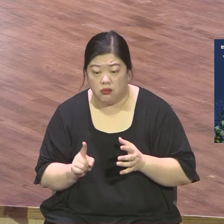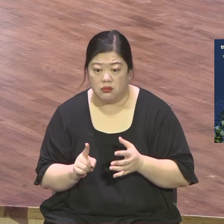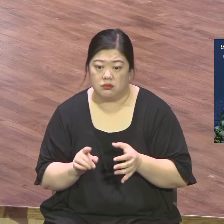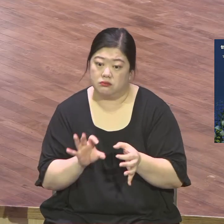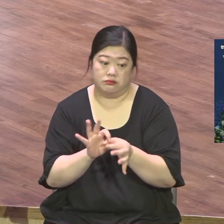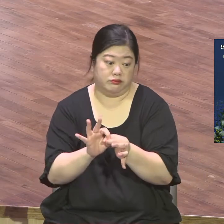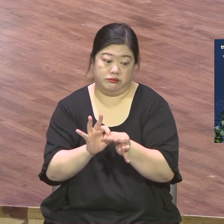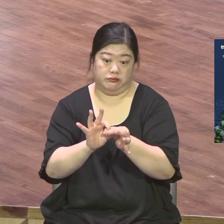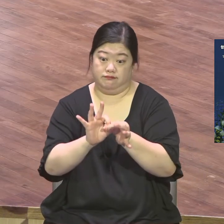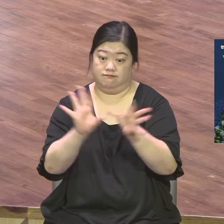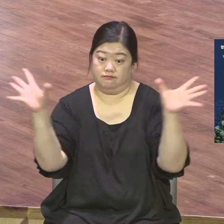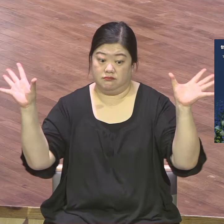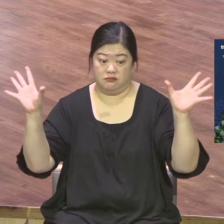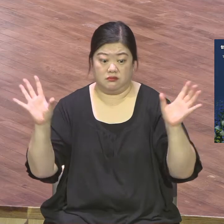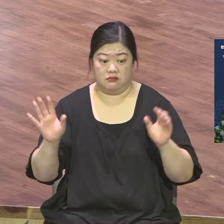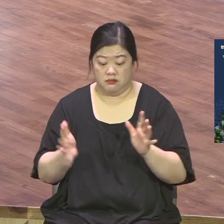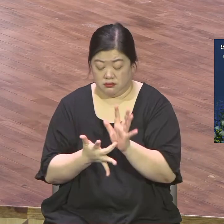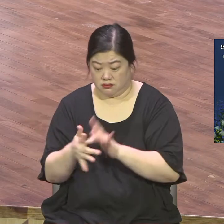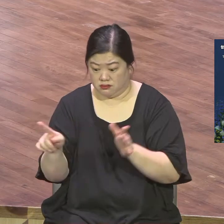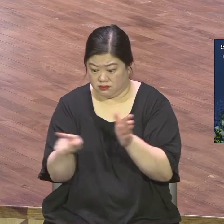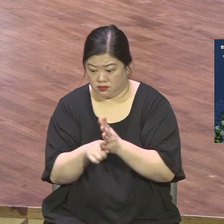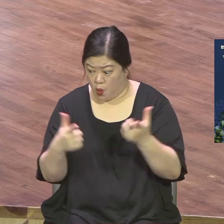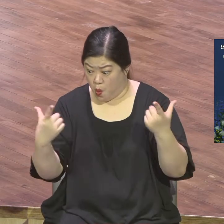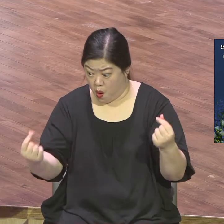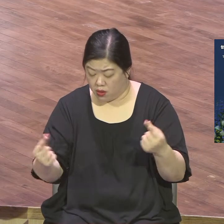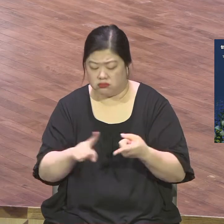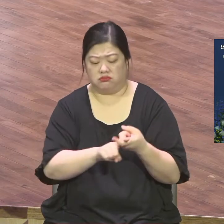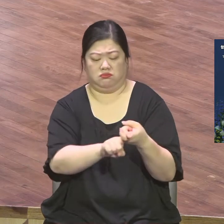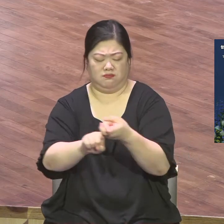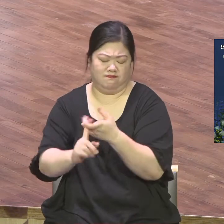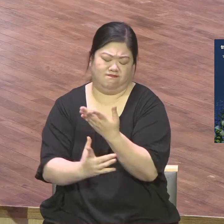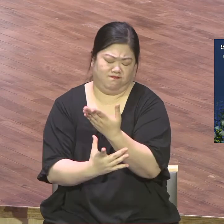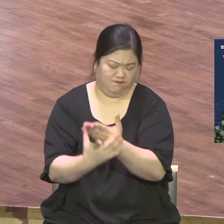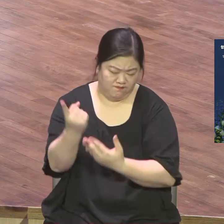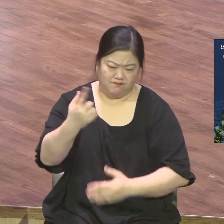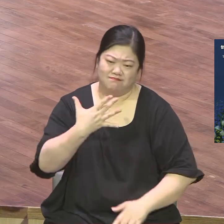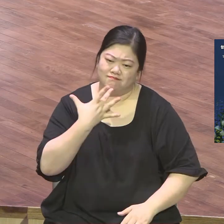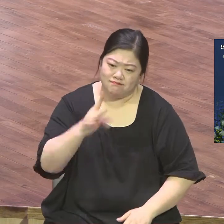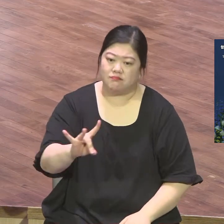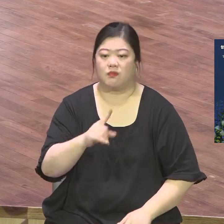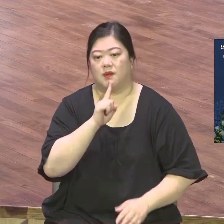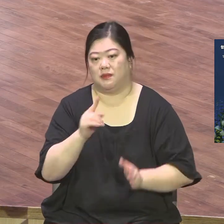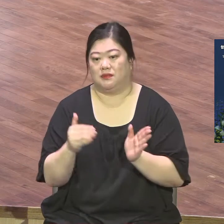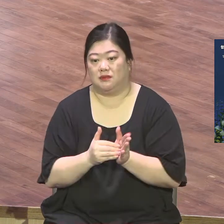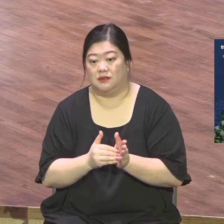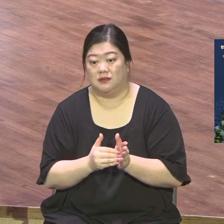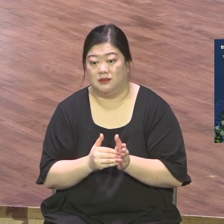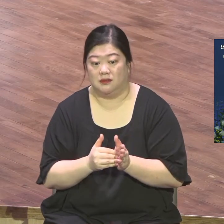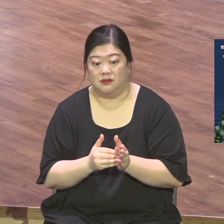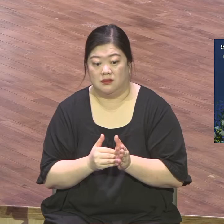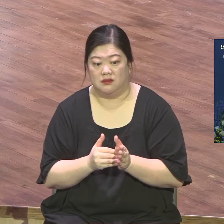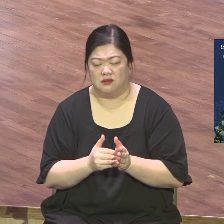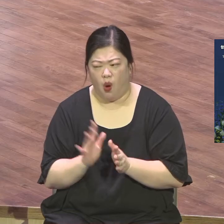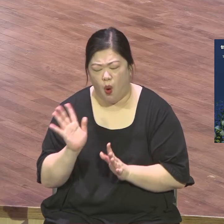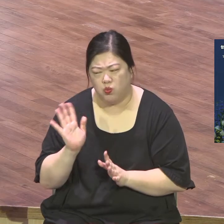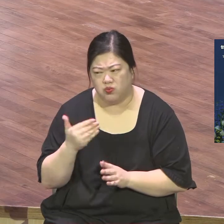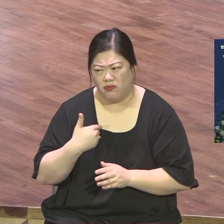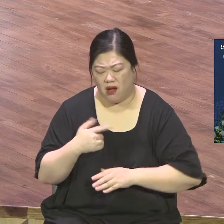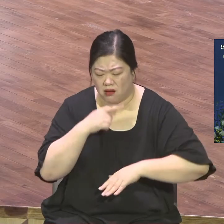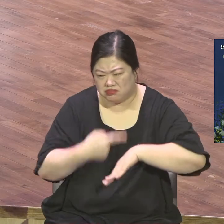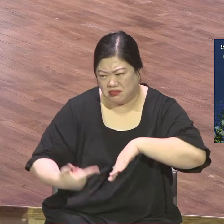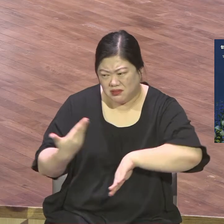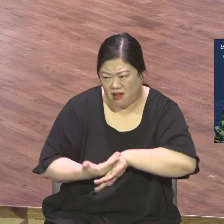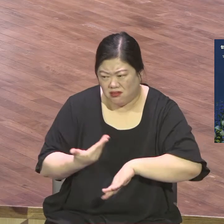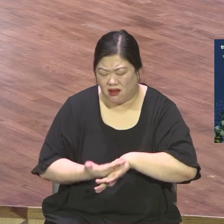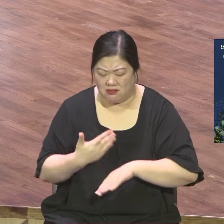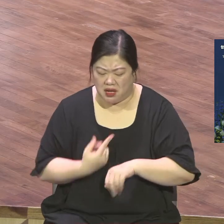그렇게 이루는 것이 지극히 당연한 것이다 라고 강조를 하고 있습니다. 오늘